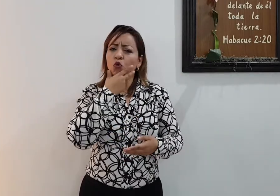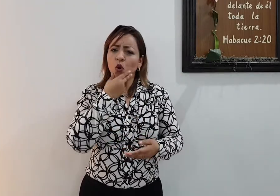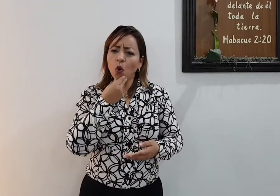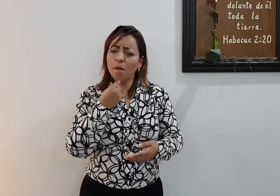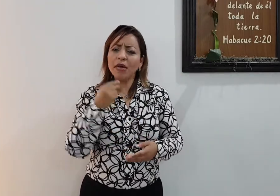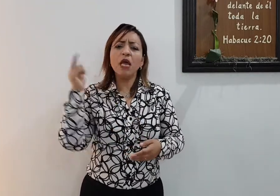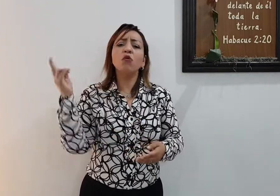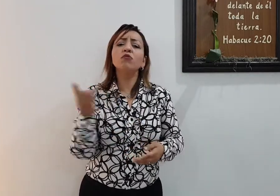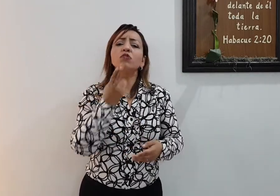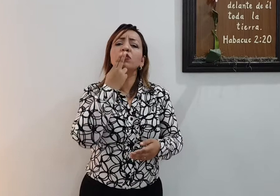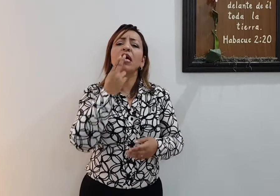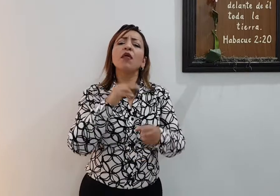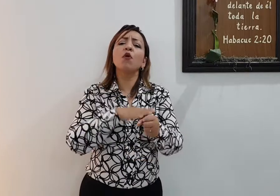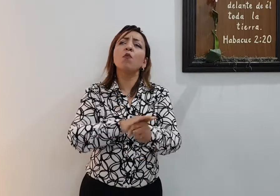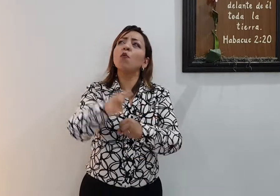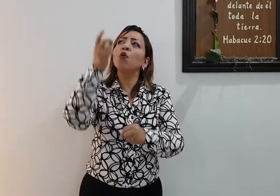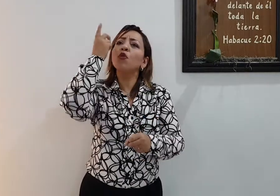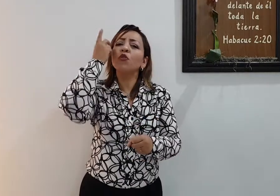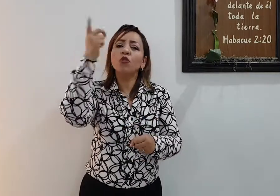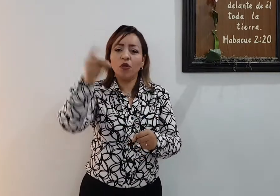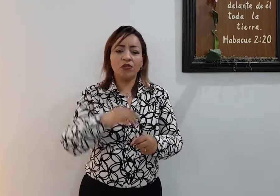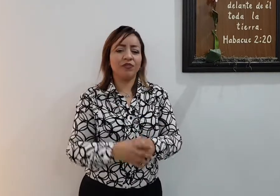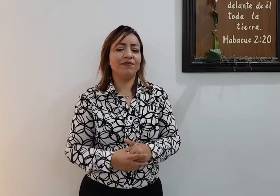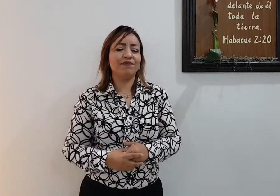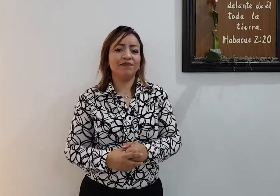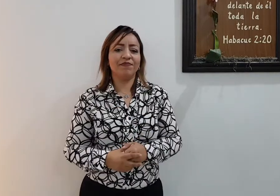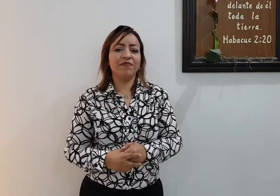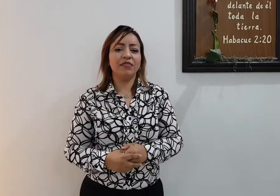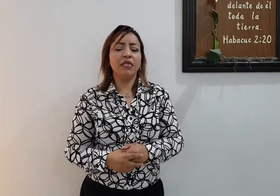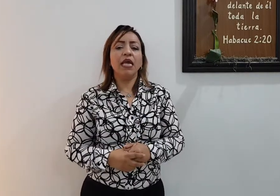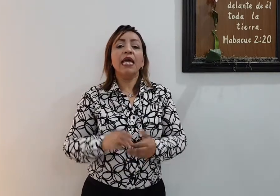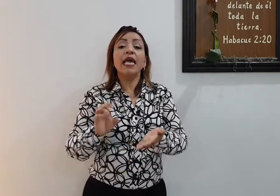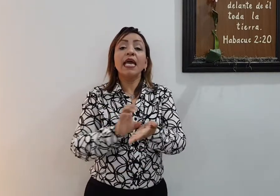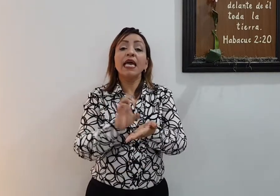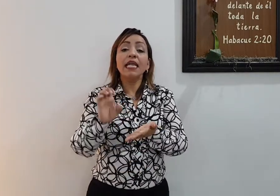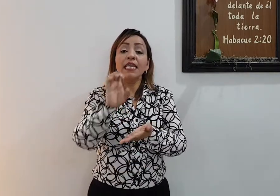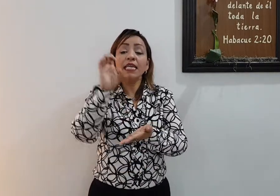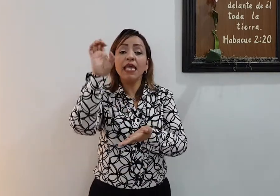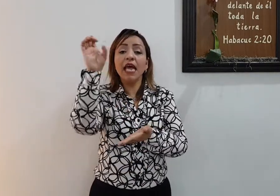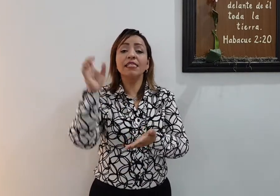Dios. Bueno, encontramos a Elías orando en un desierto.